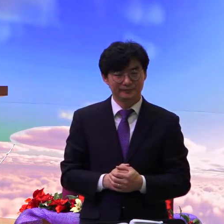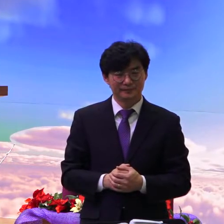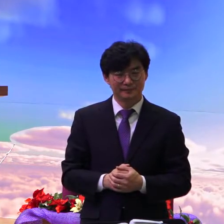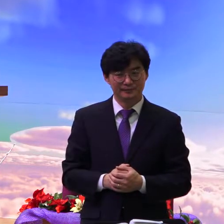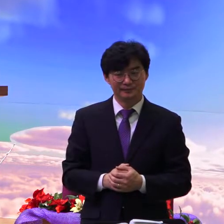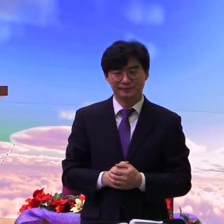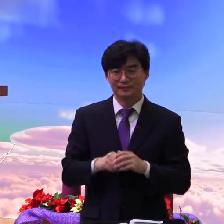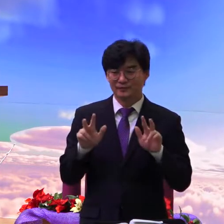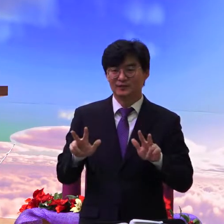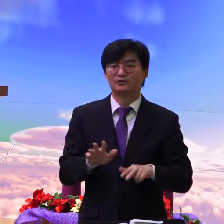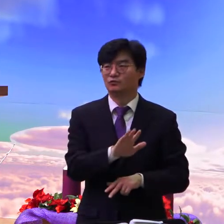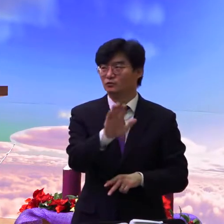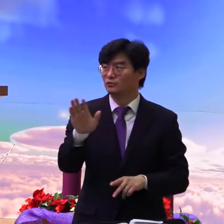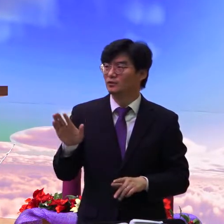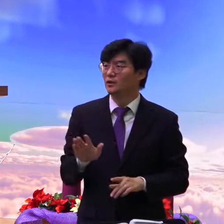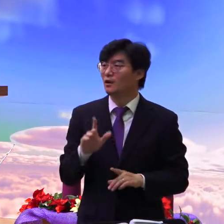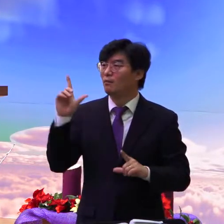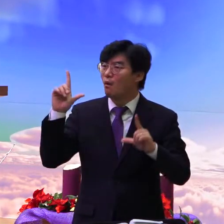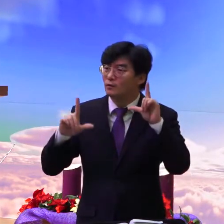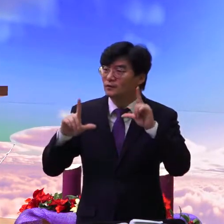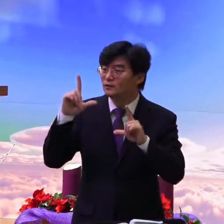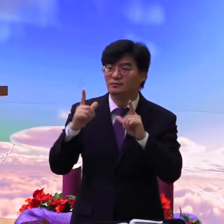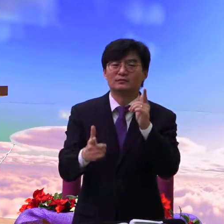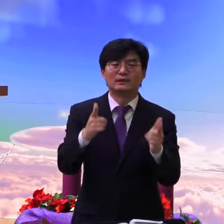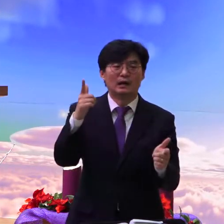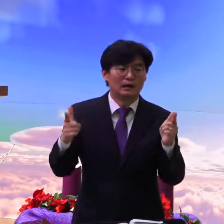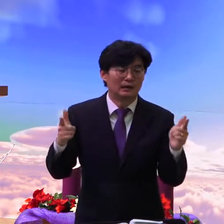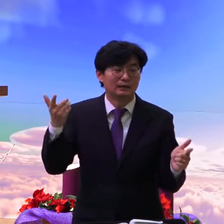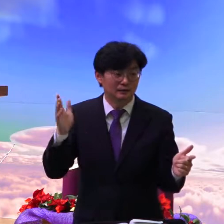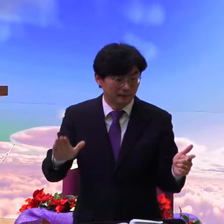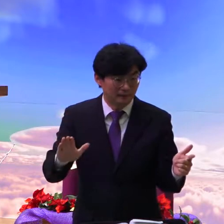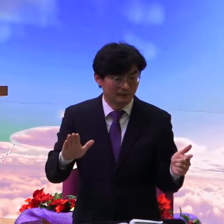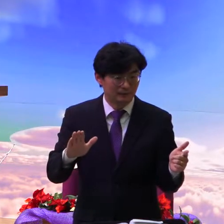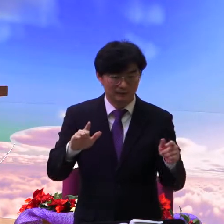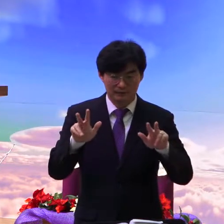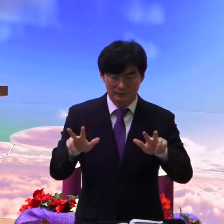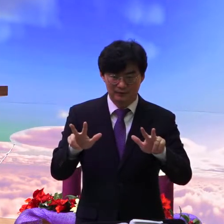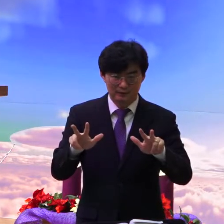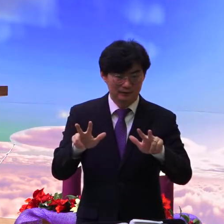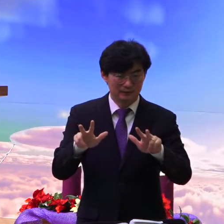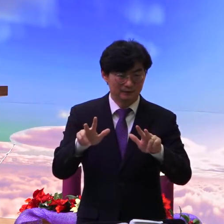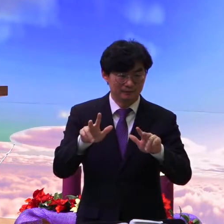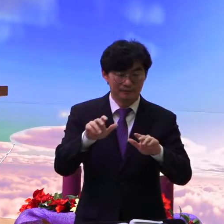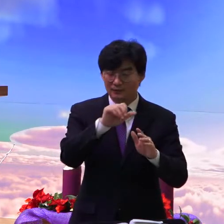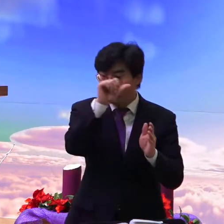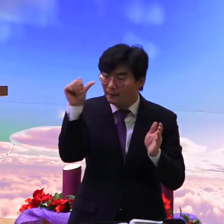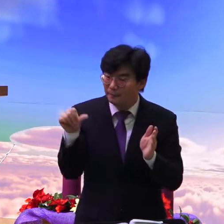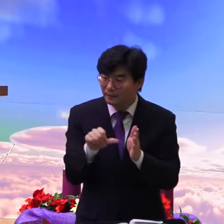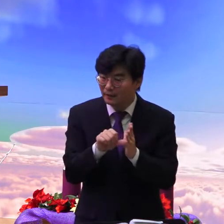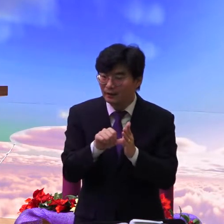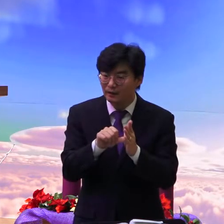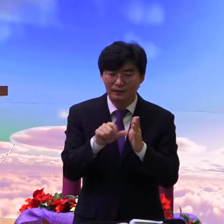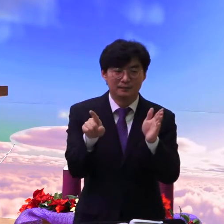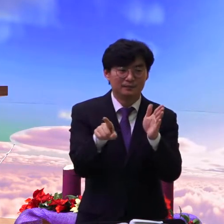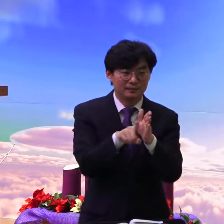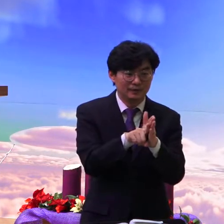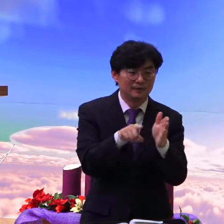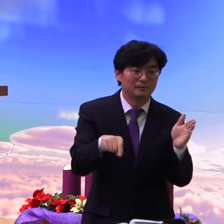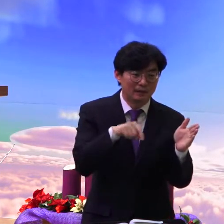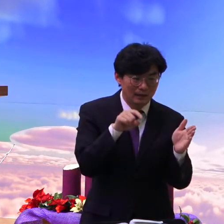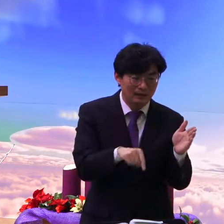저와 여러분의 모습이 어떠하였든지 이제 오늘 이후로 우리들의 삶 속에서 신앙의 참된 모습이 드러나게